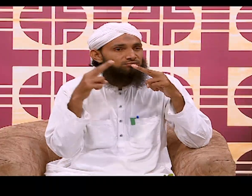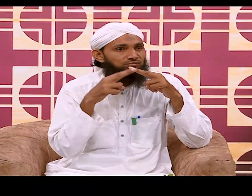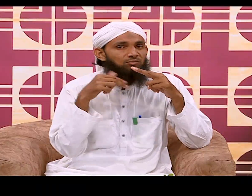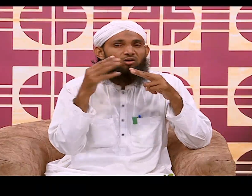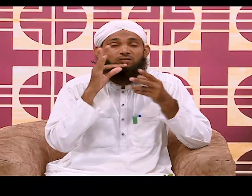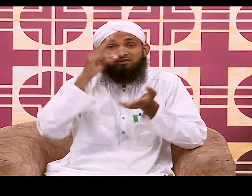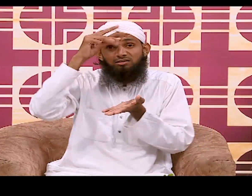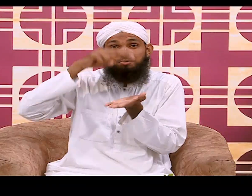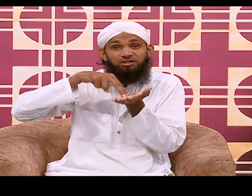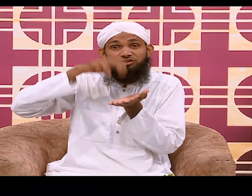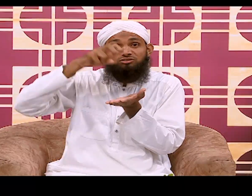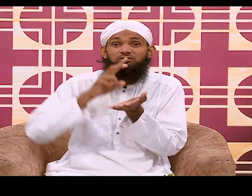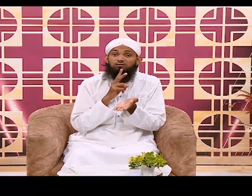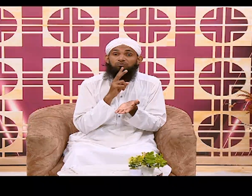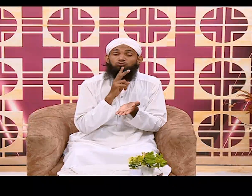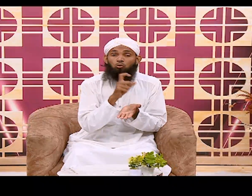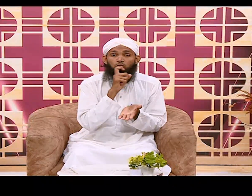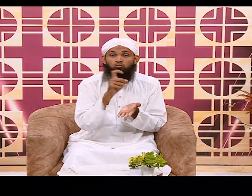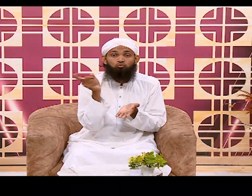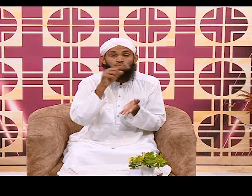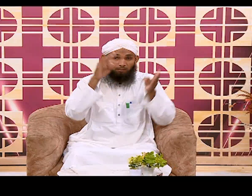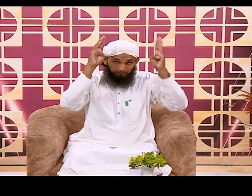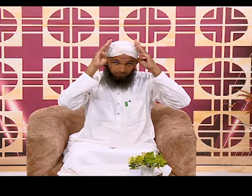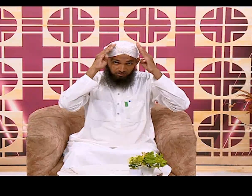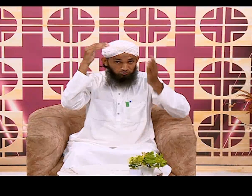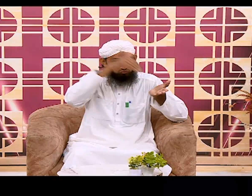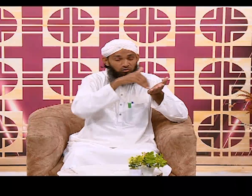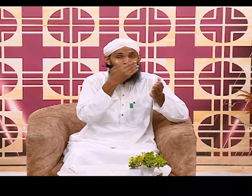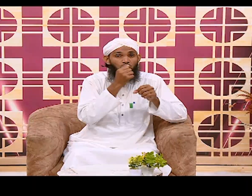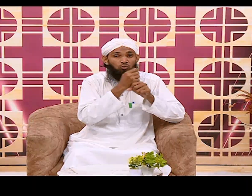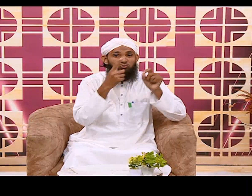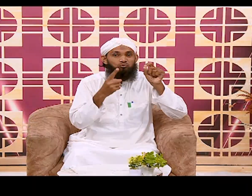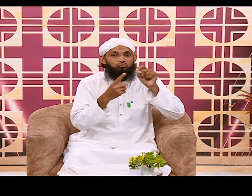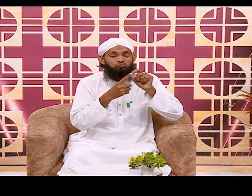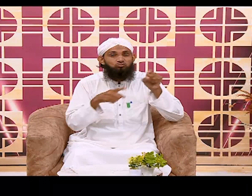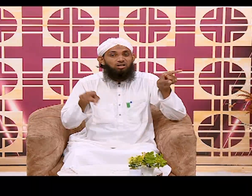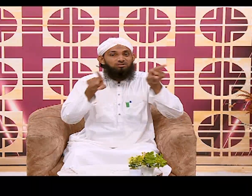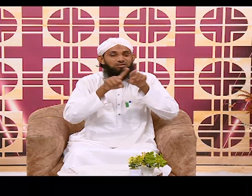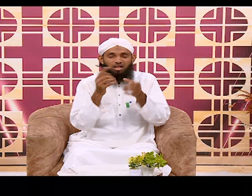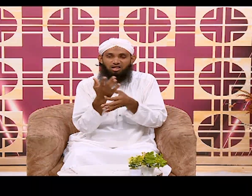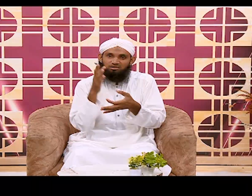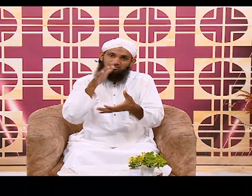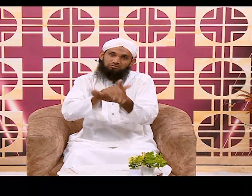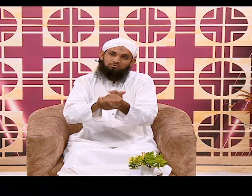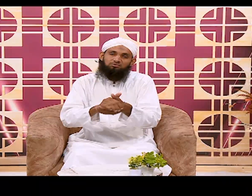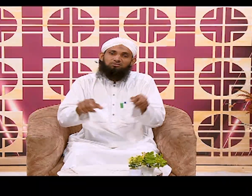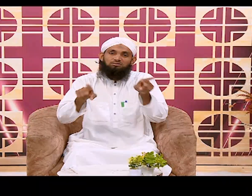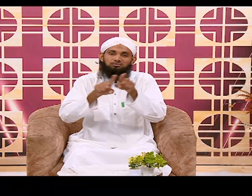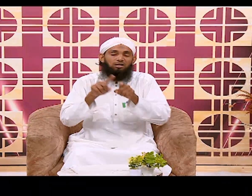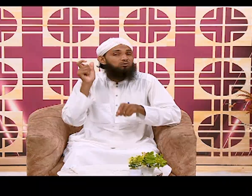اے سینان بغداد جاؤ اور شیخ عبد القادر جیلانی رحمت اللہ علیہ کے ہاتھ پر اسلام قبول کرو کہ